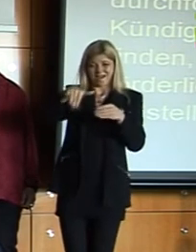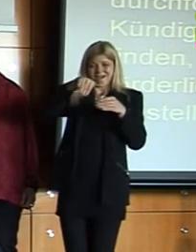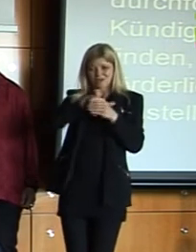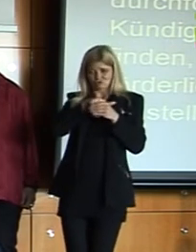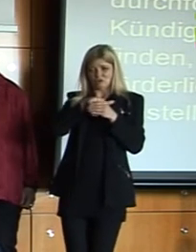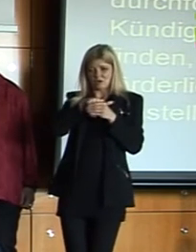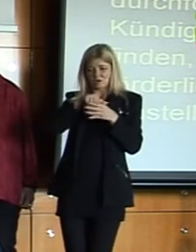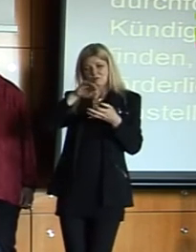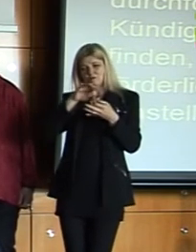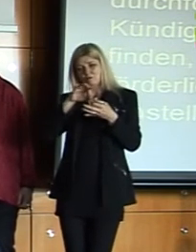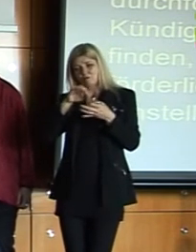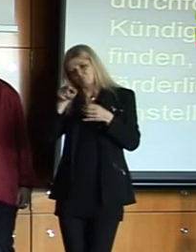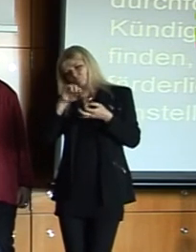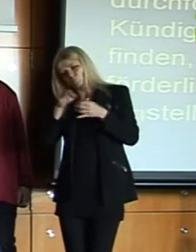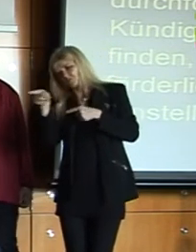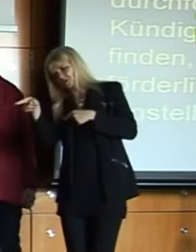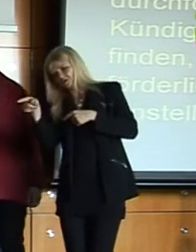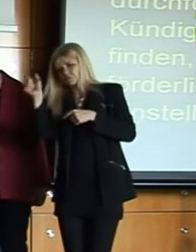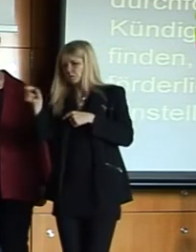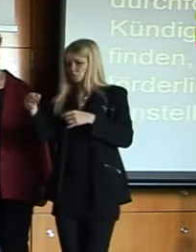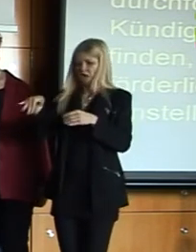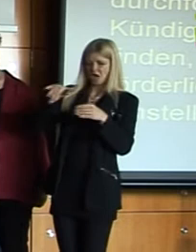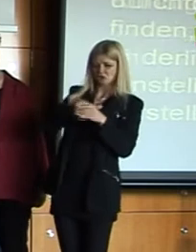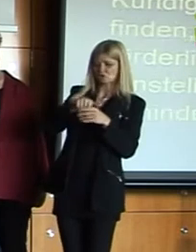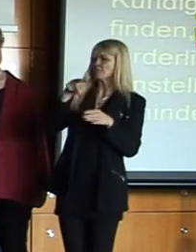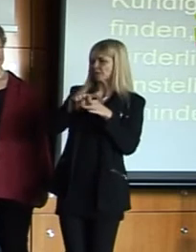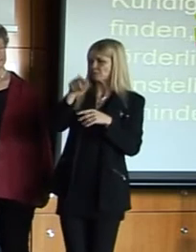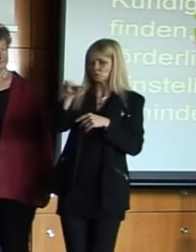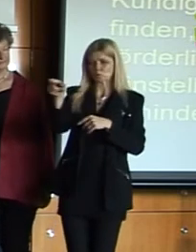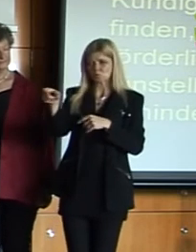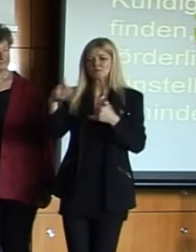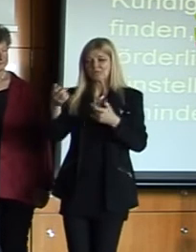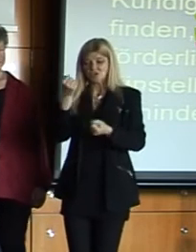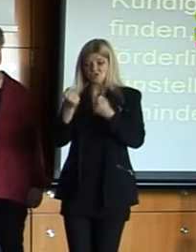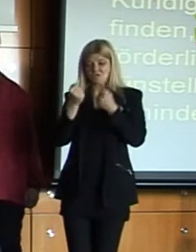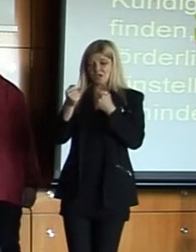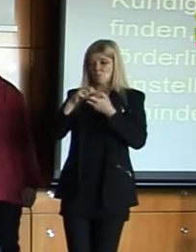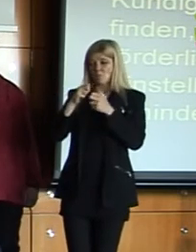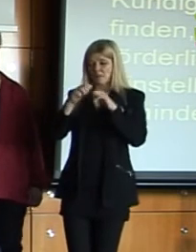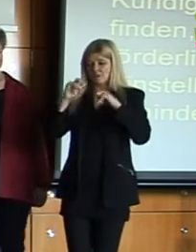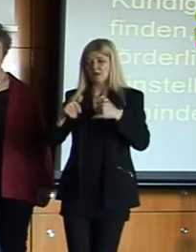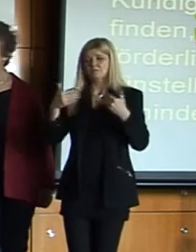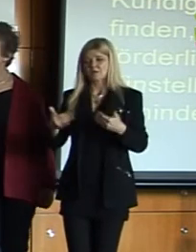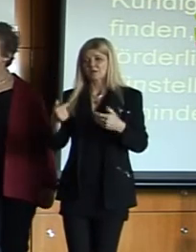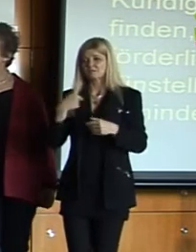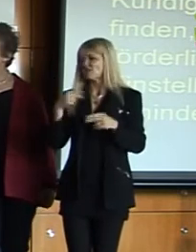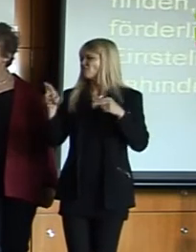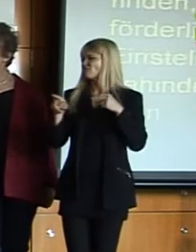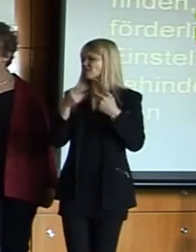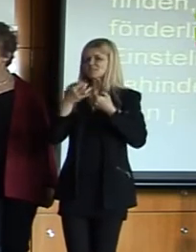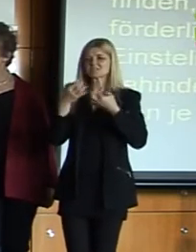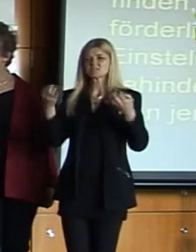die einstelle und es gibt irgendwelche Schwierigkeiten, dann ist es fast nicht